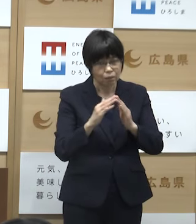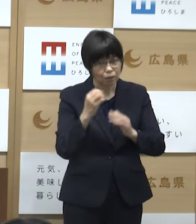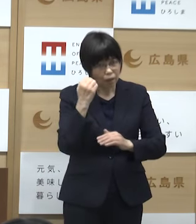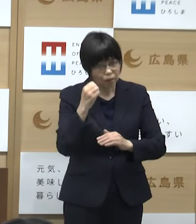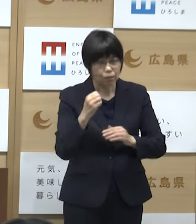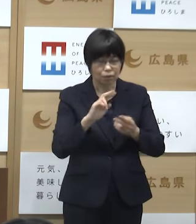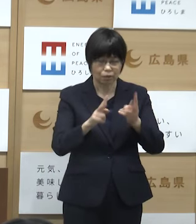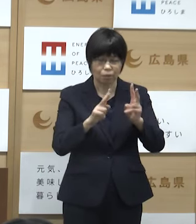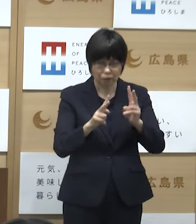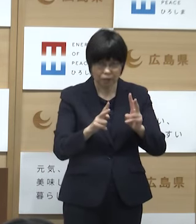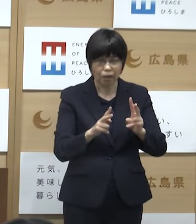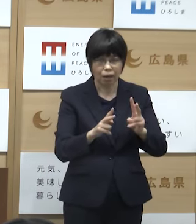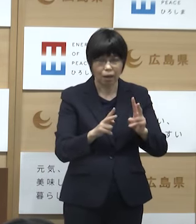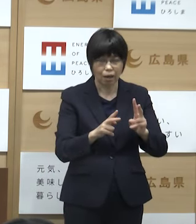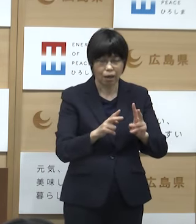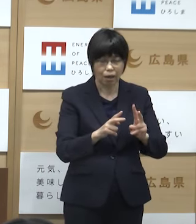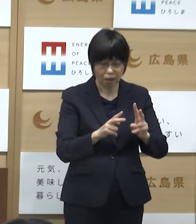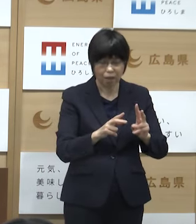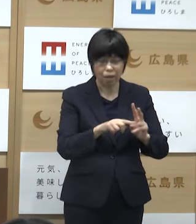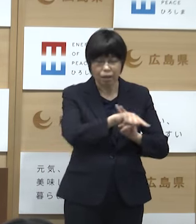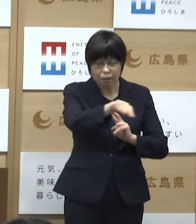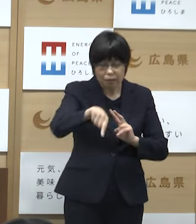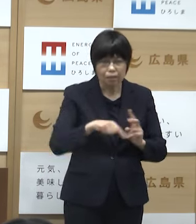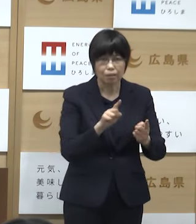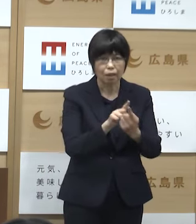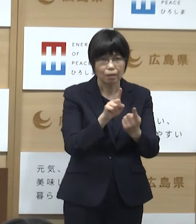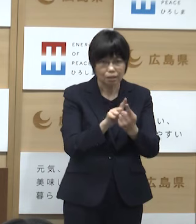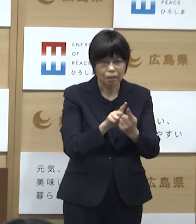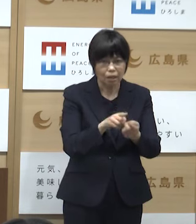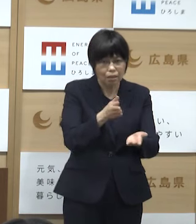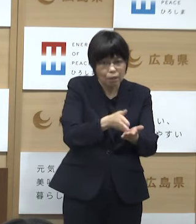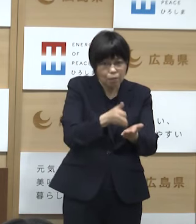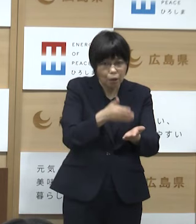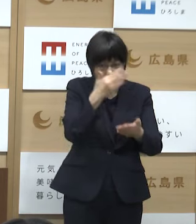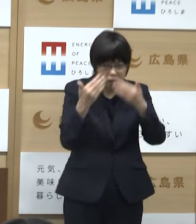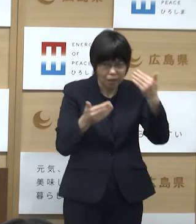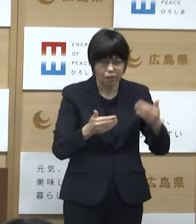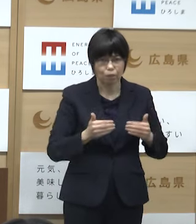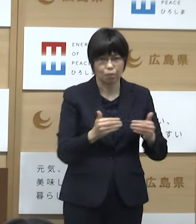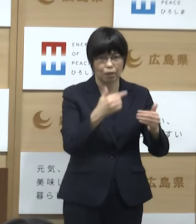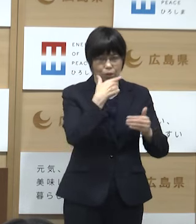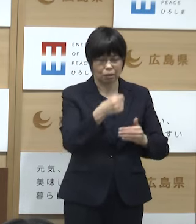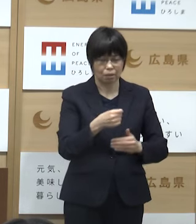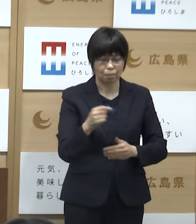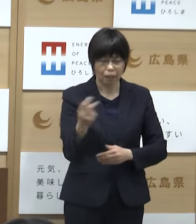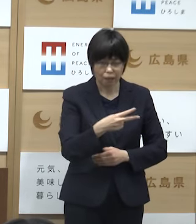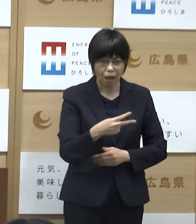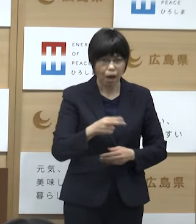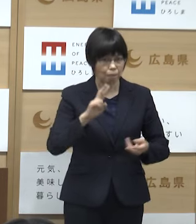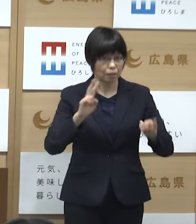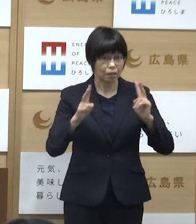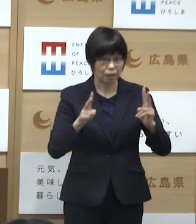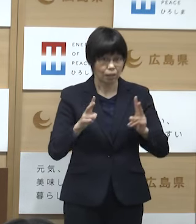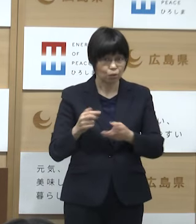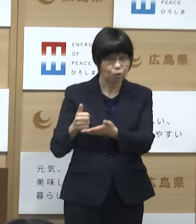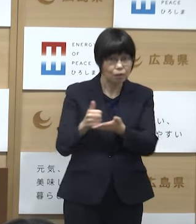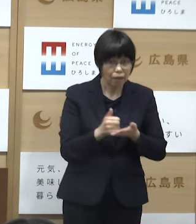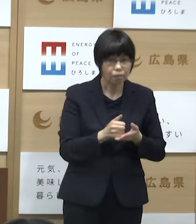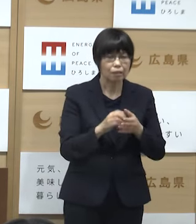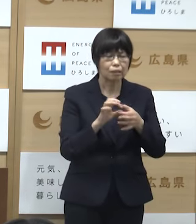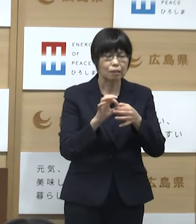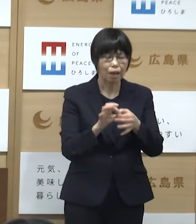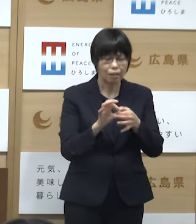ように、まあ、急ぐことなく丁寧に進めてほしいとか、まあ、ビジネス客などに課税することに負担